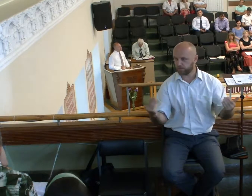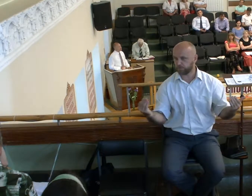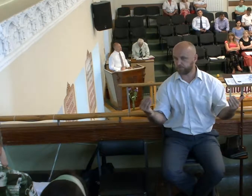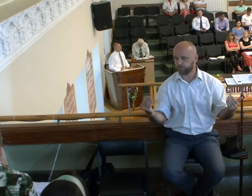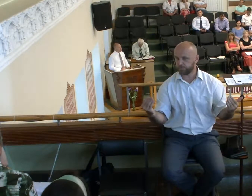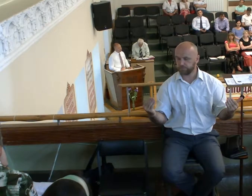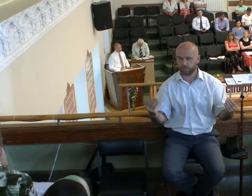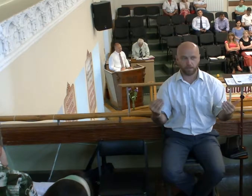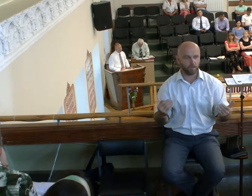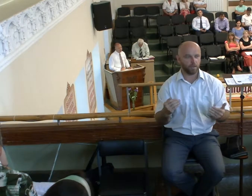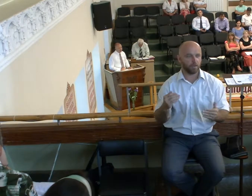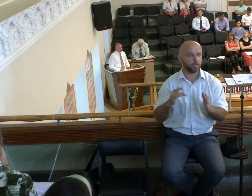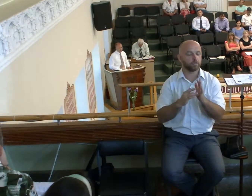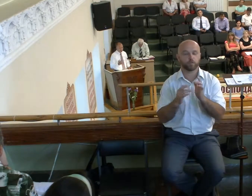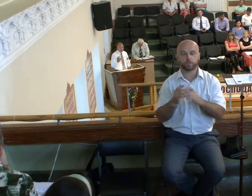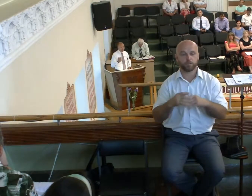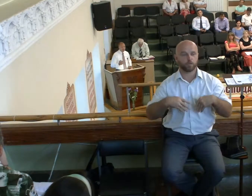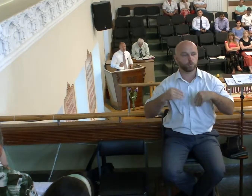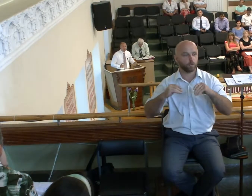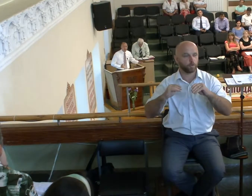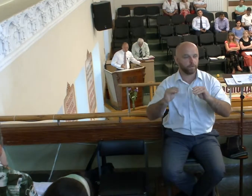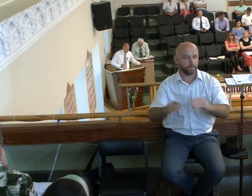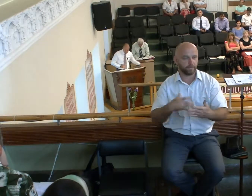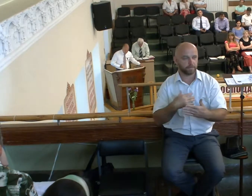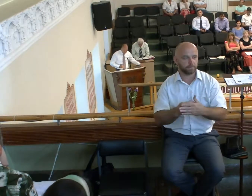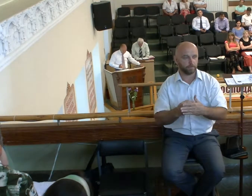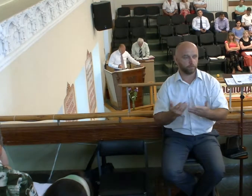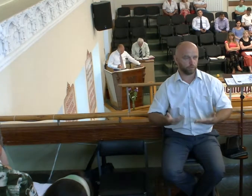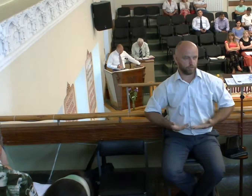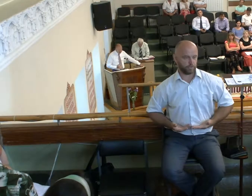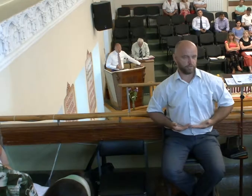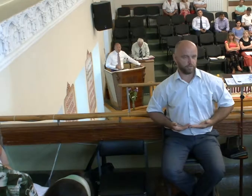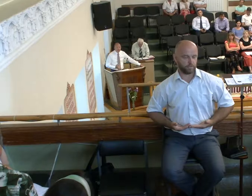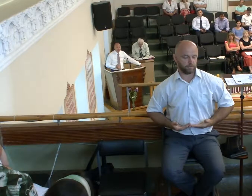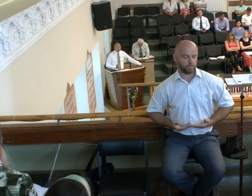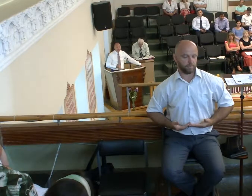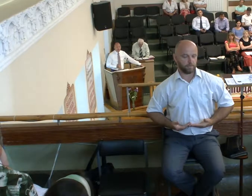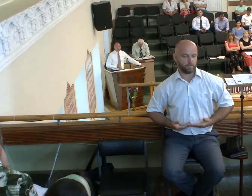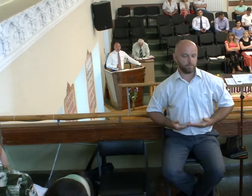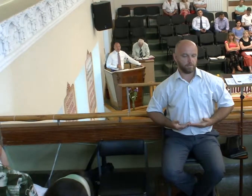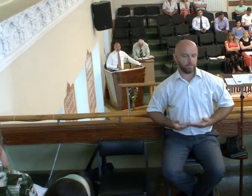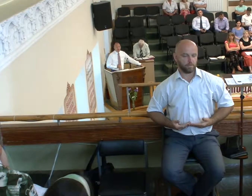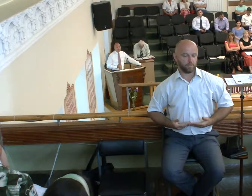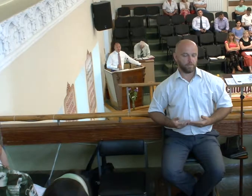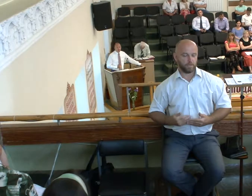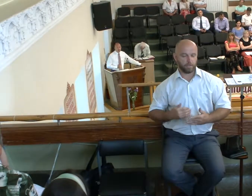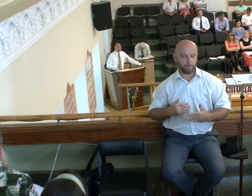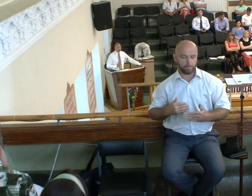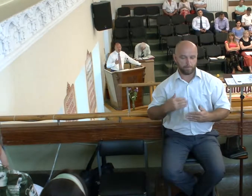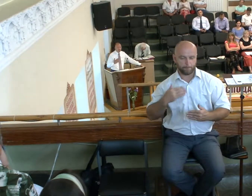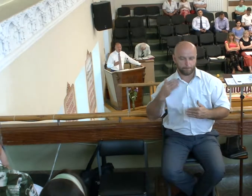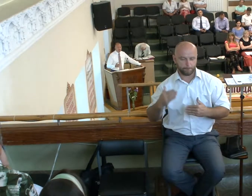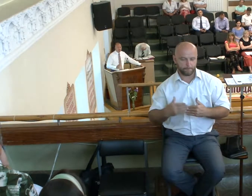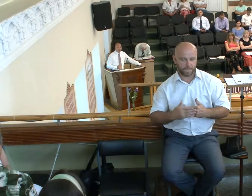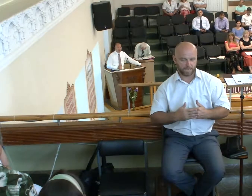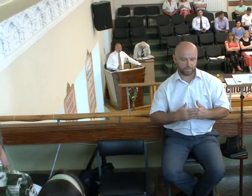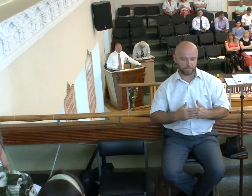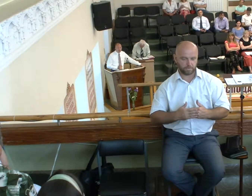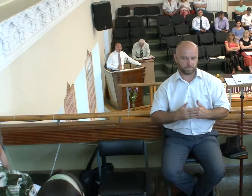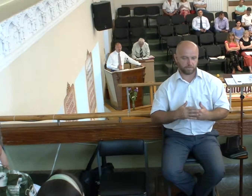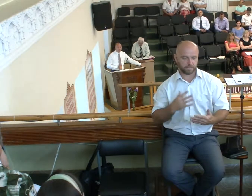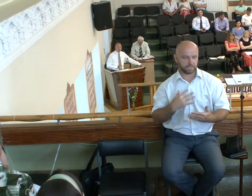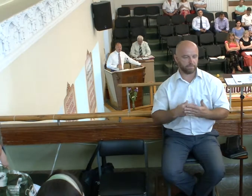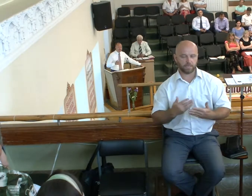жизнь за грешных людей. Мы прочитаем с вами. Гефсимания. И сам он отошел, Христос, от